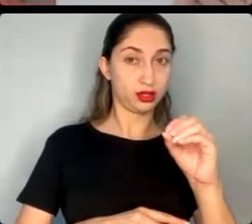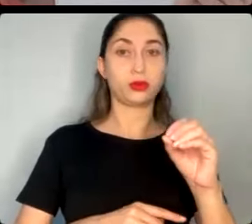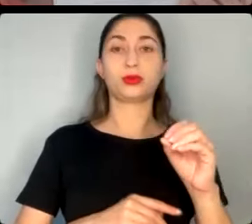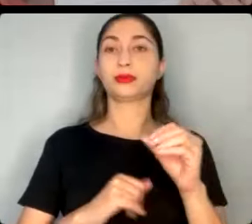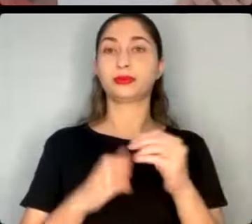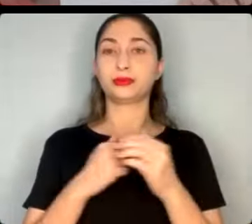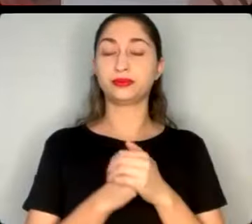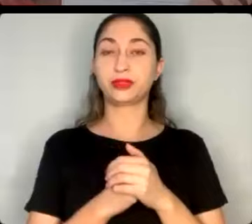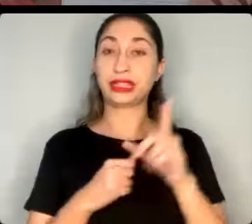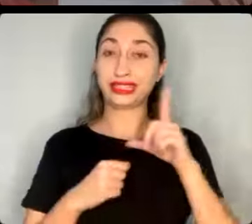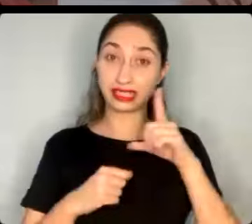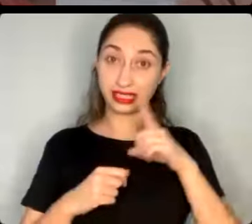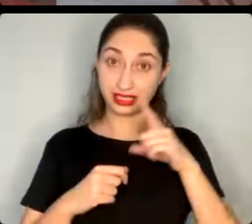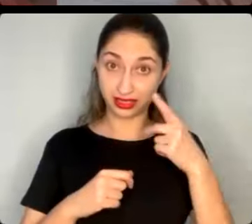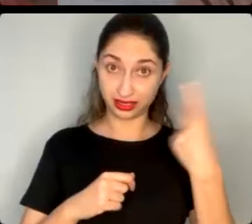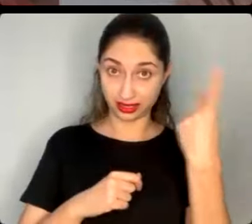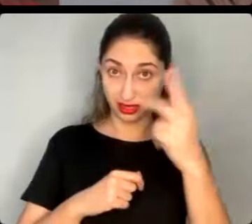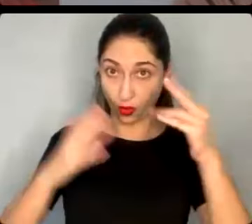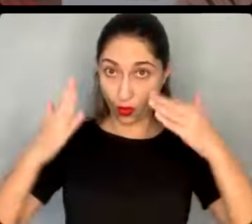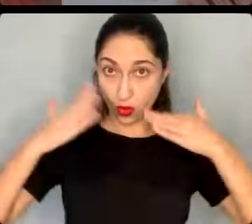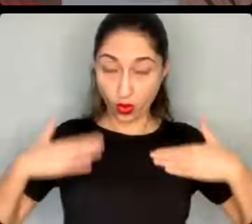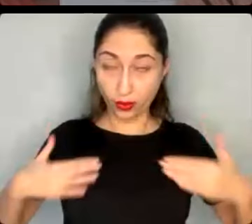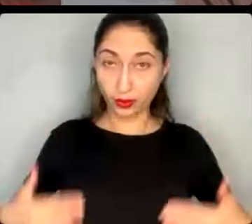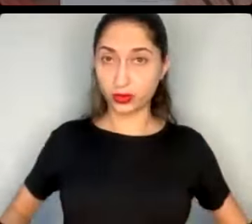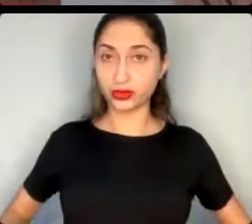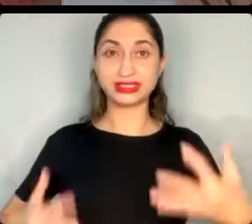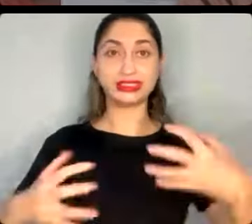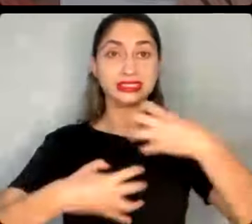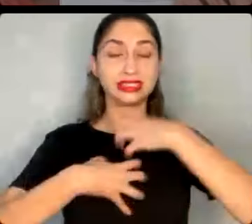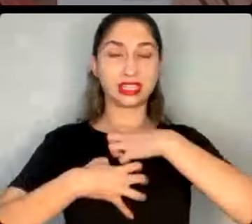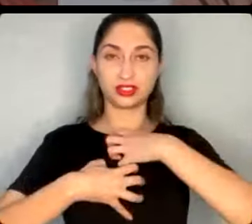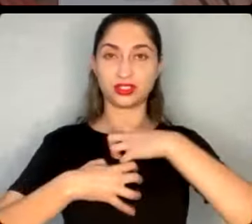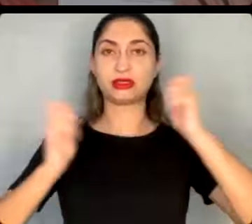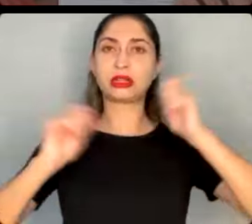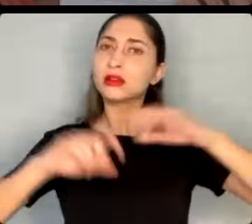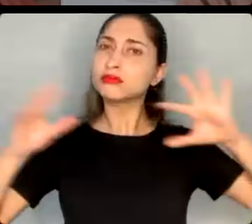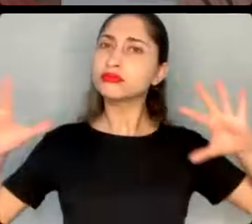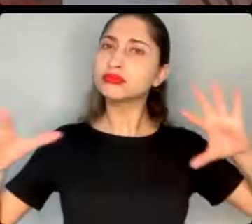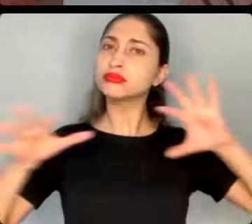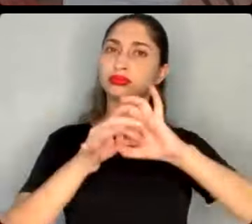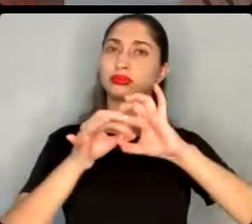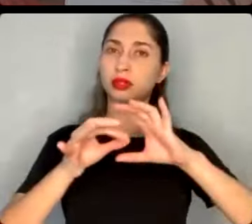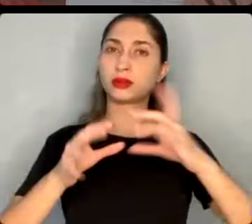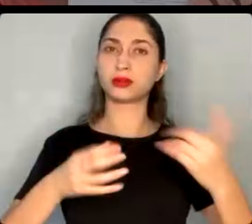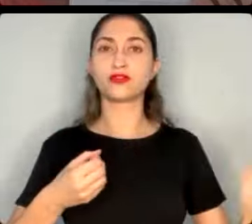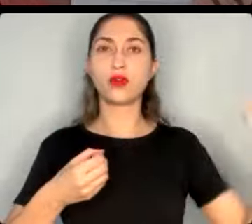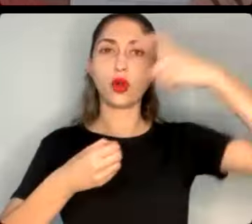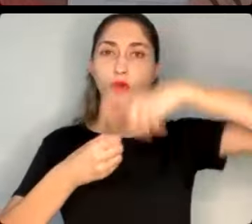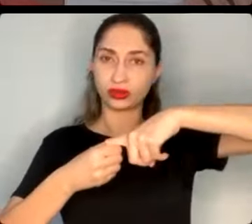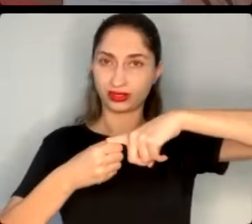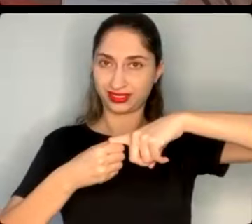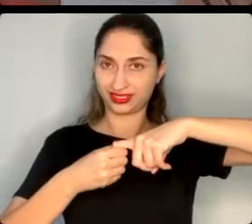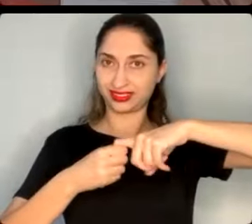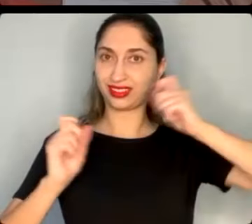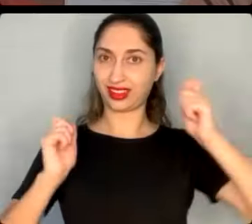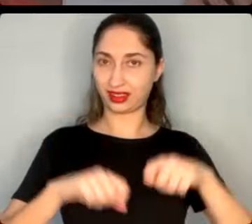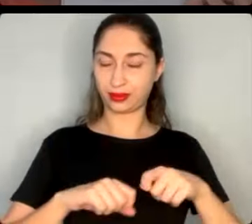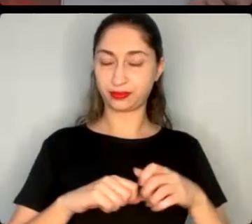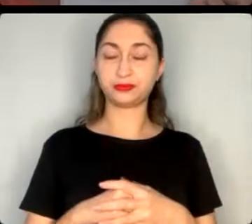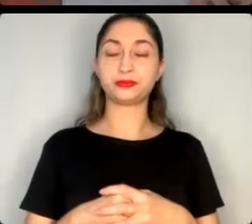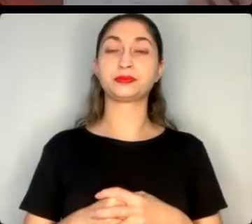alguma possibilidade de harmonizar, é muito interessante, né? Você volta para si. Então, assim, o